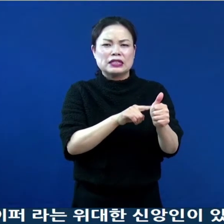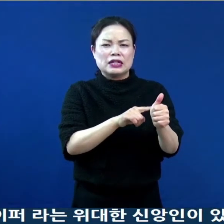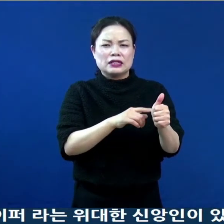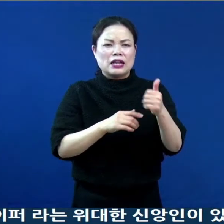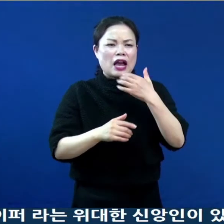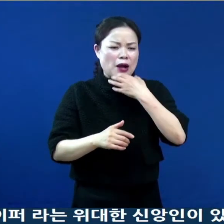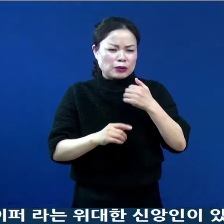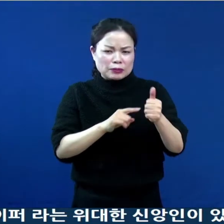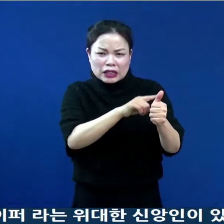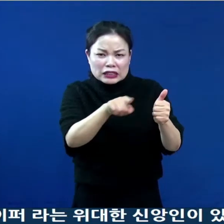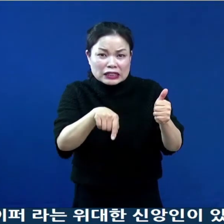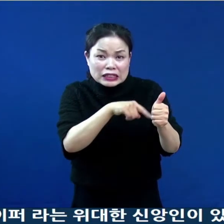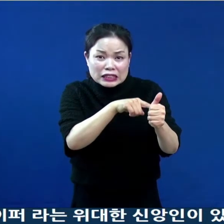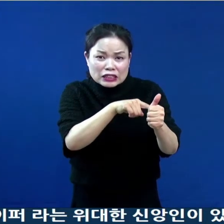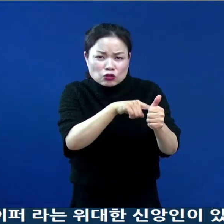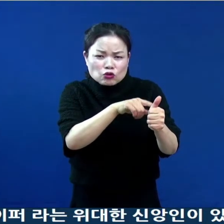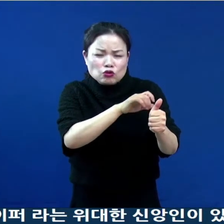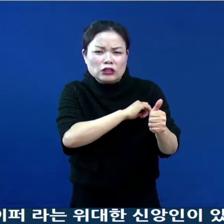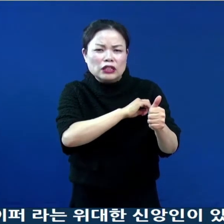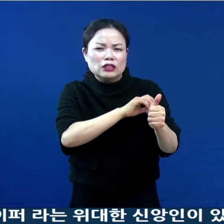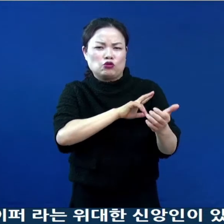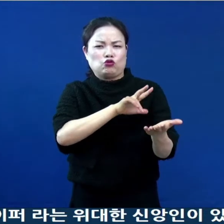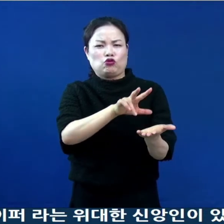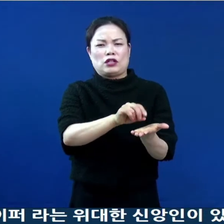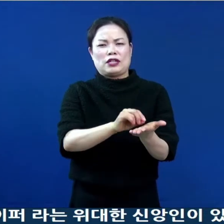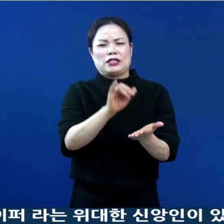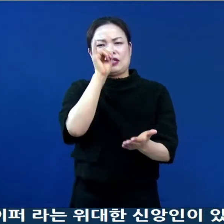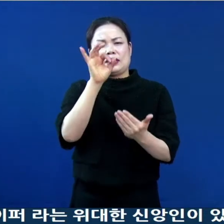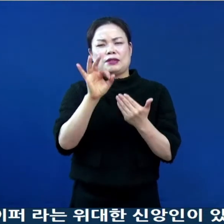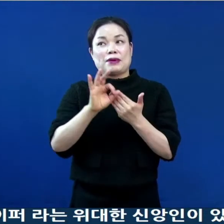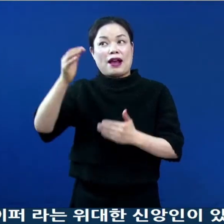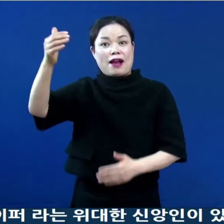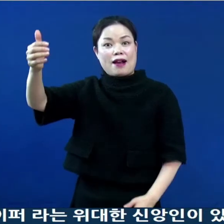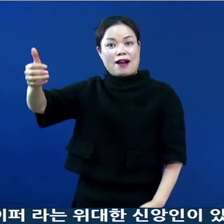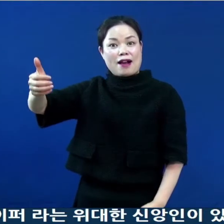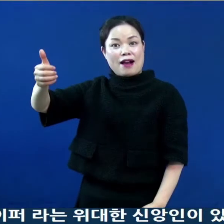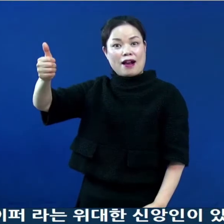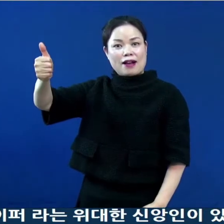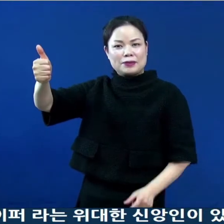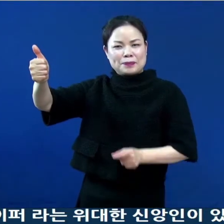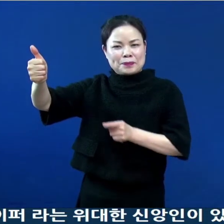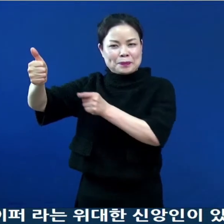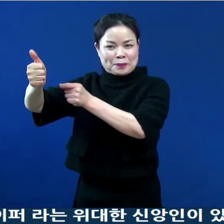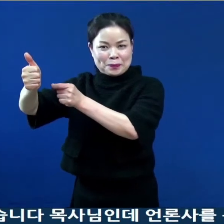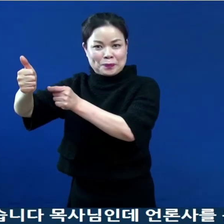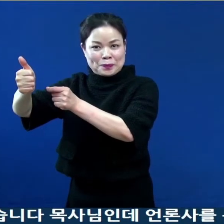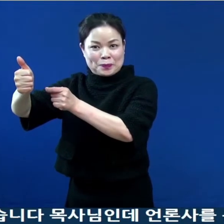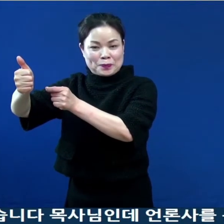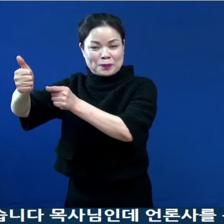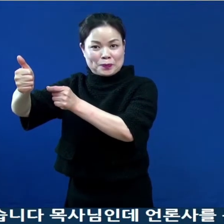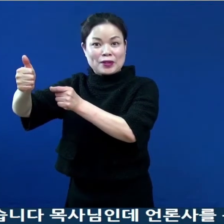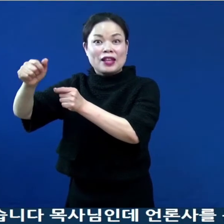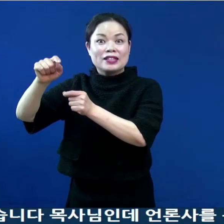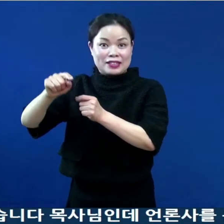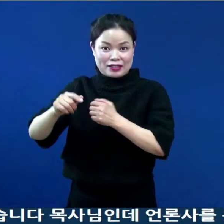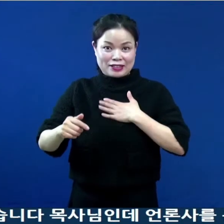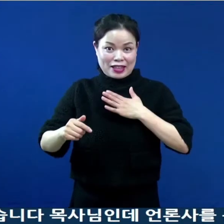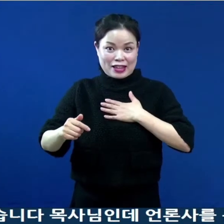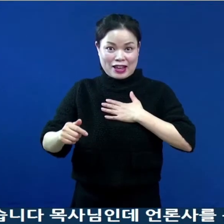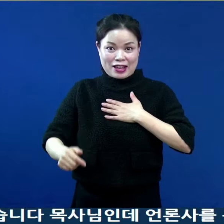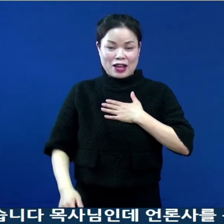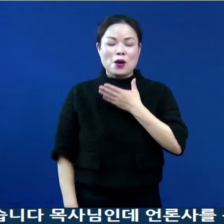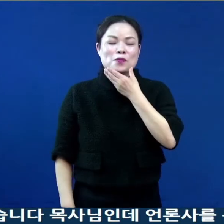가장 중요한 주제가 있었다면 아마 이 주제였던 것 같아요. 하나님을 가까이 하자, 이것이